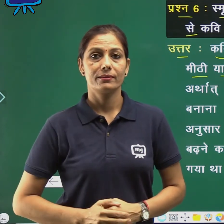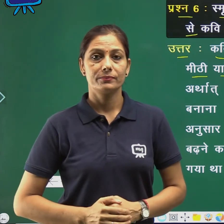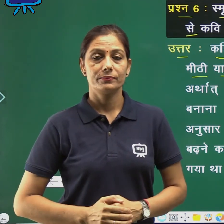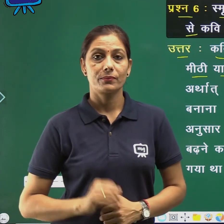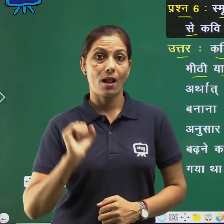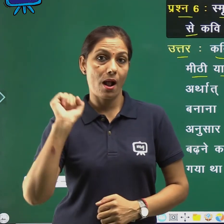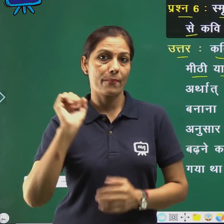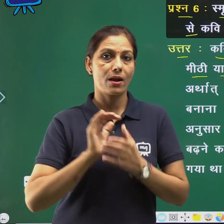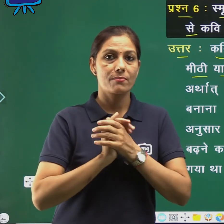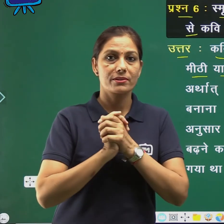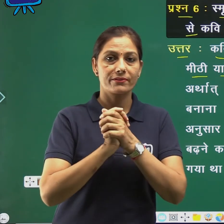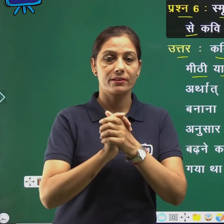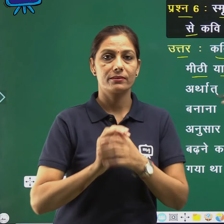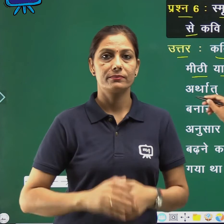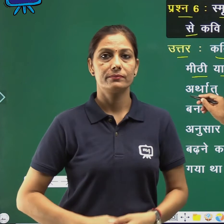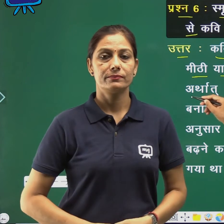अपना साथी